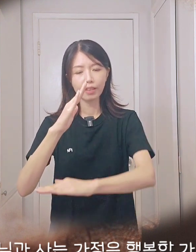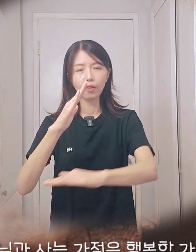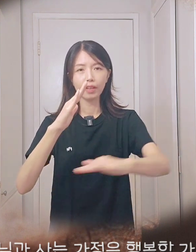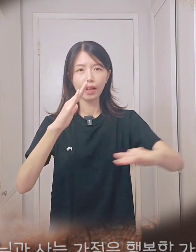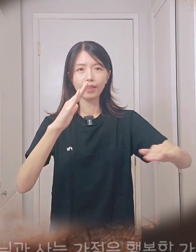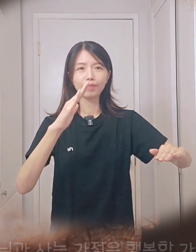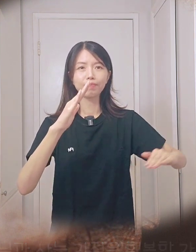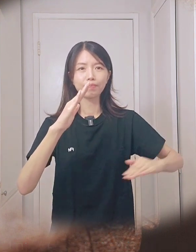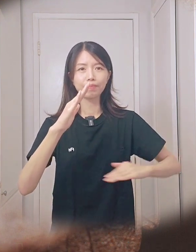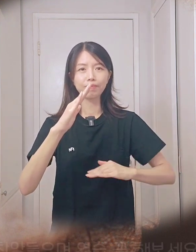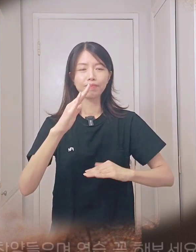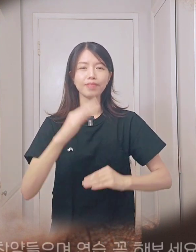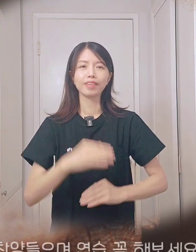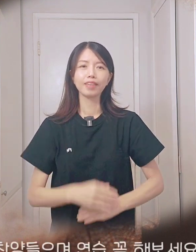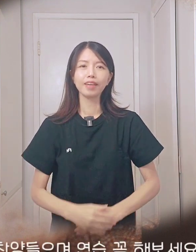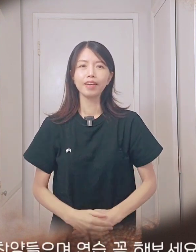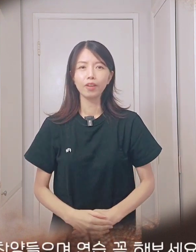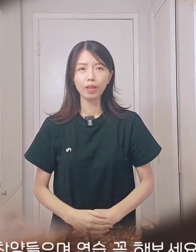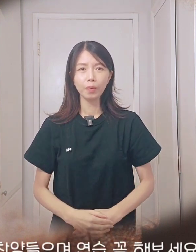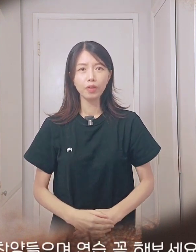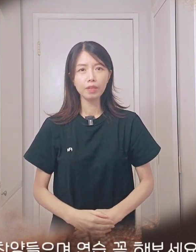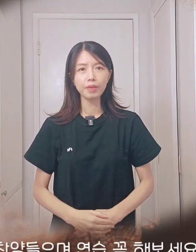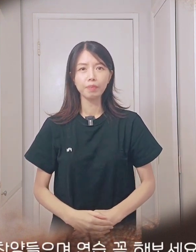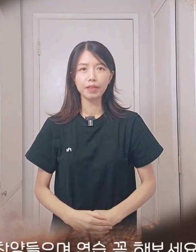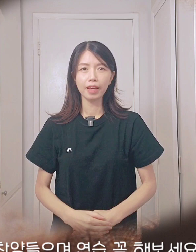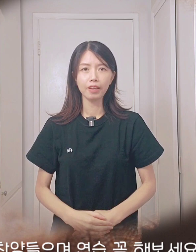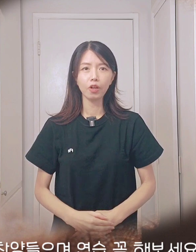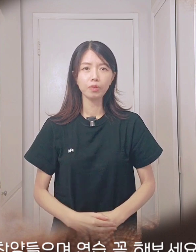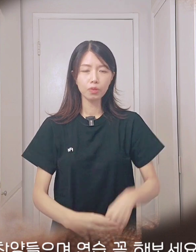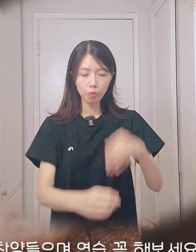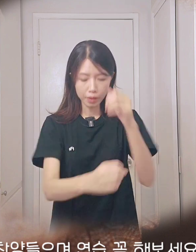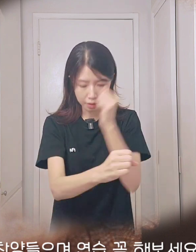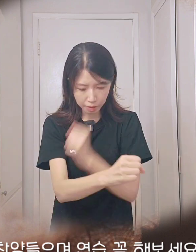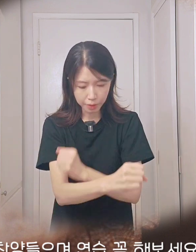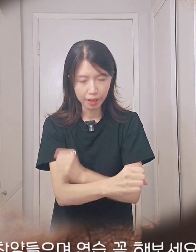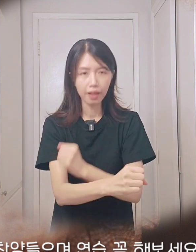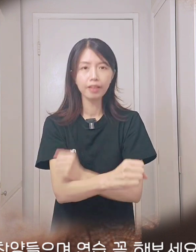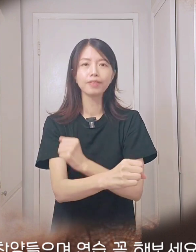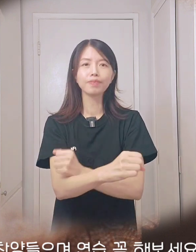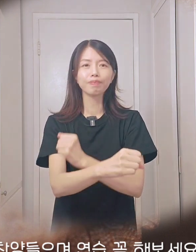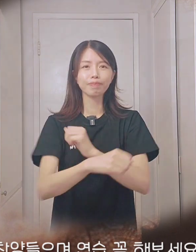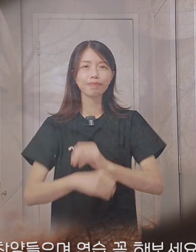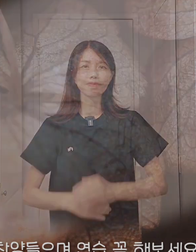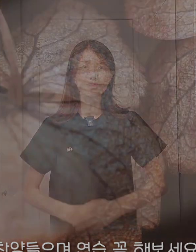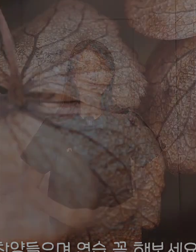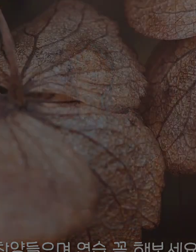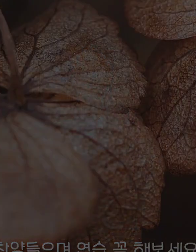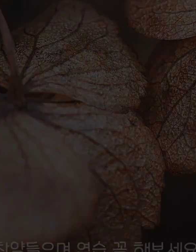가정이라. 이렇게 표현하시면 됩니다. 여러분 수고 많으셨습니다.